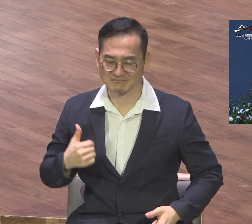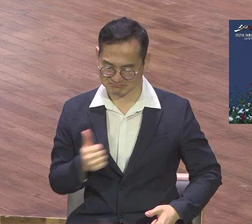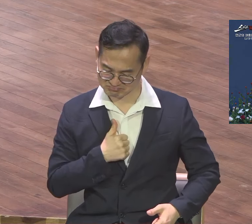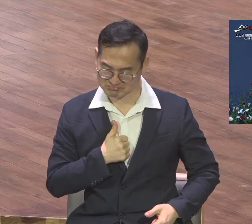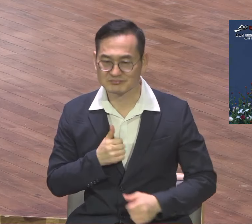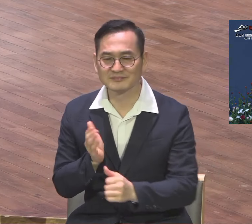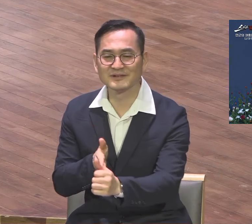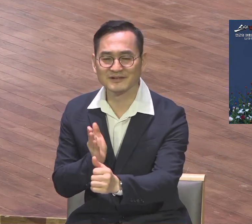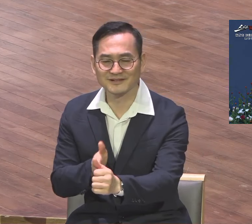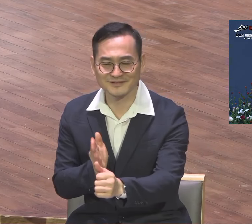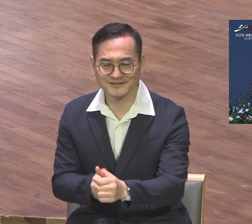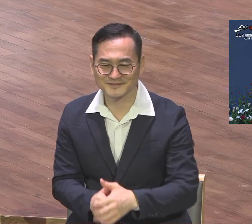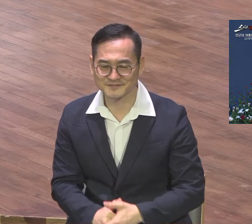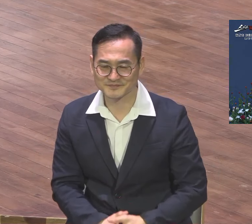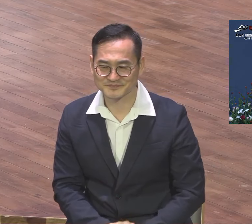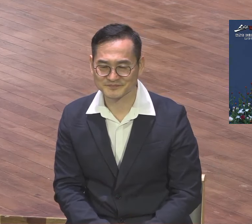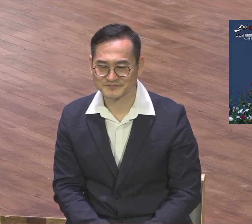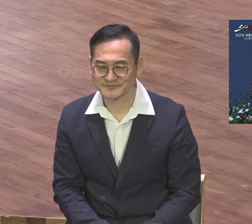그래서요, 여러분이